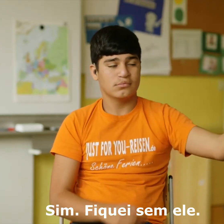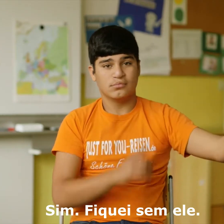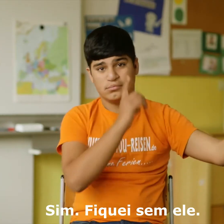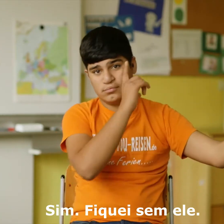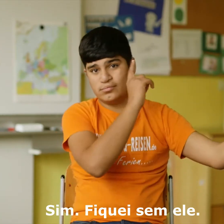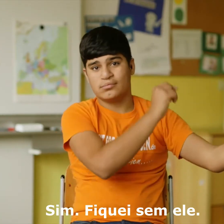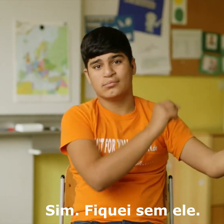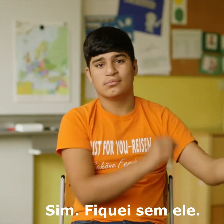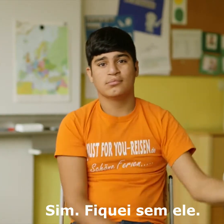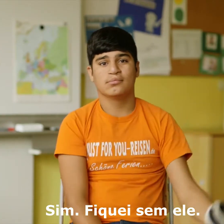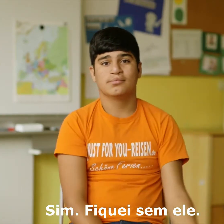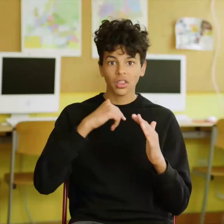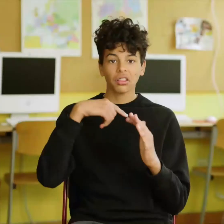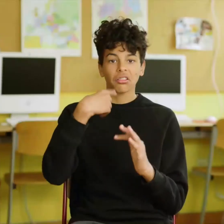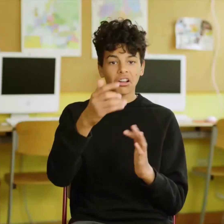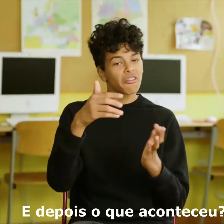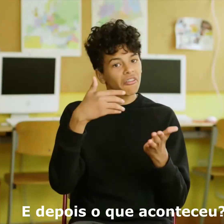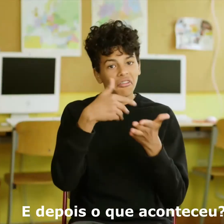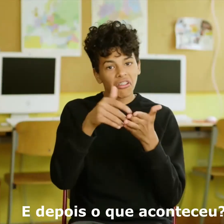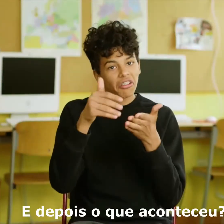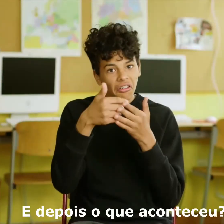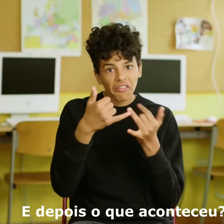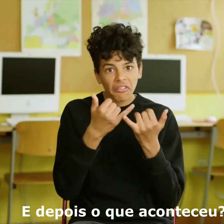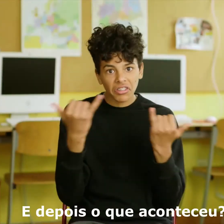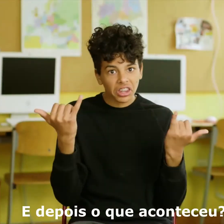Foi isso. E depois, como é que se seguiu?